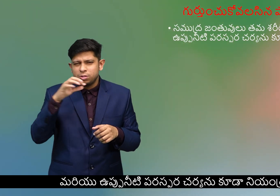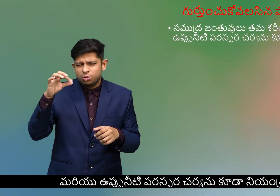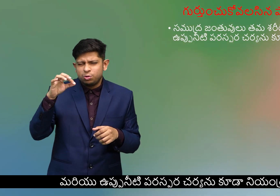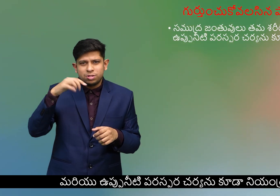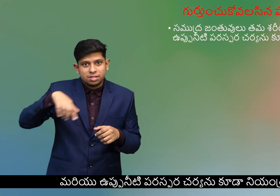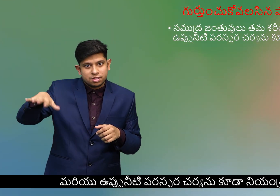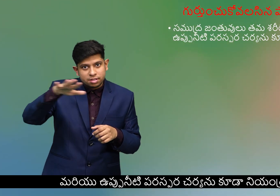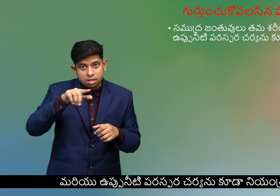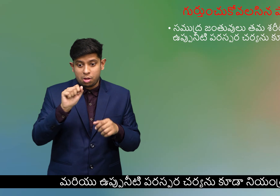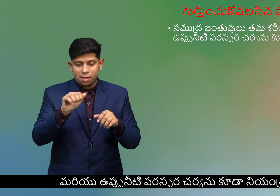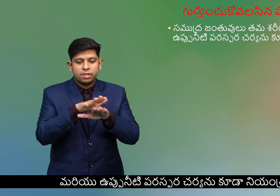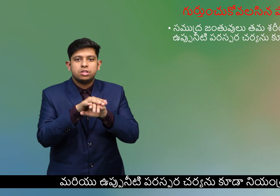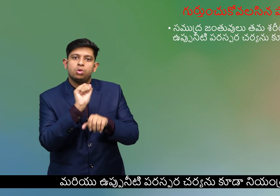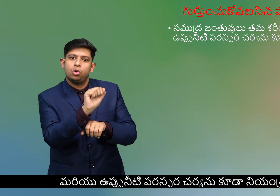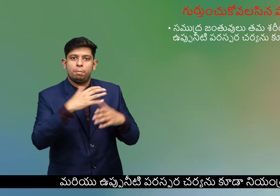కూడా నియంత్రించాలి.